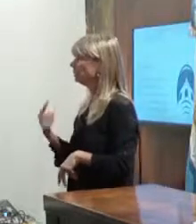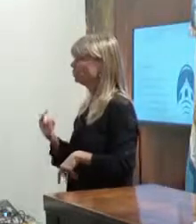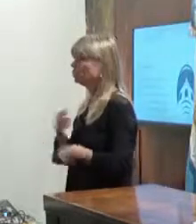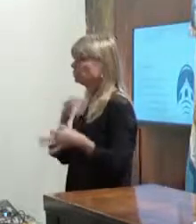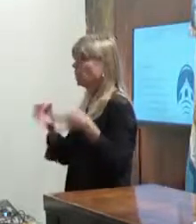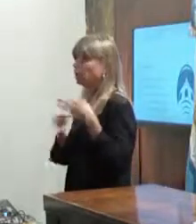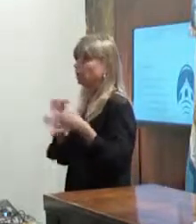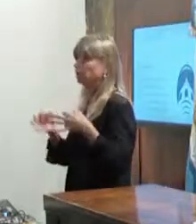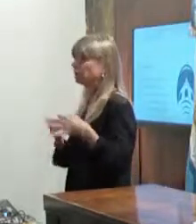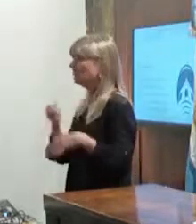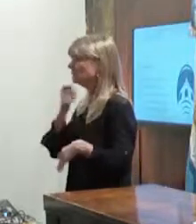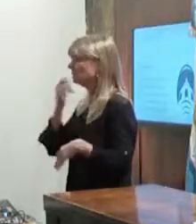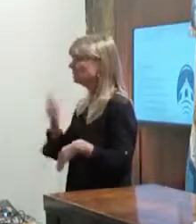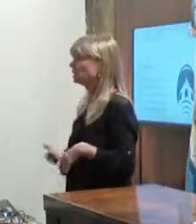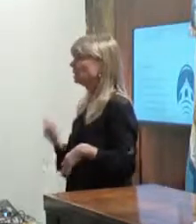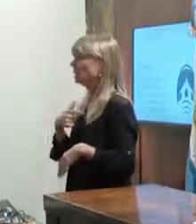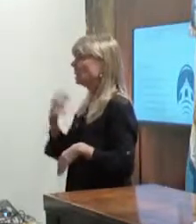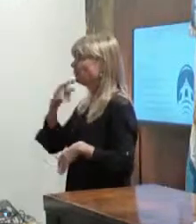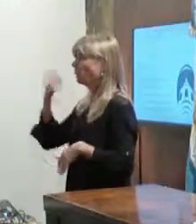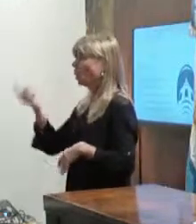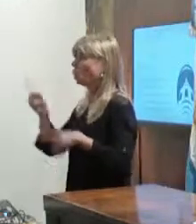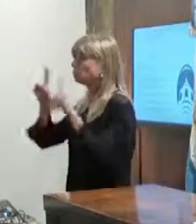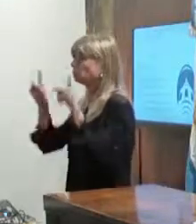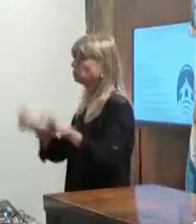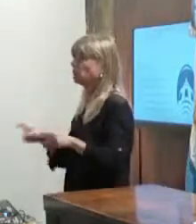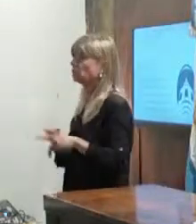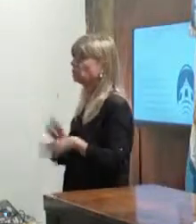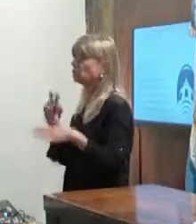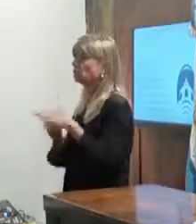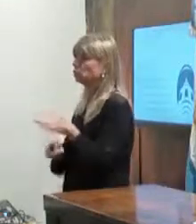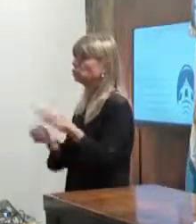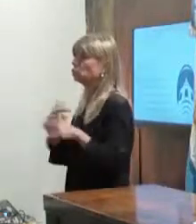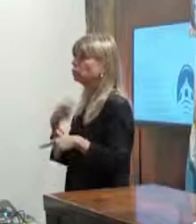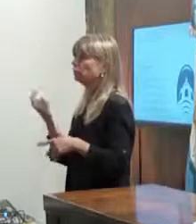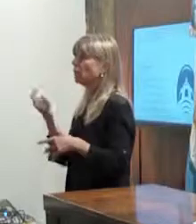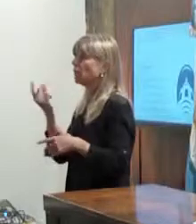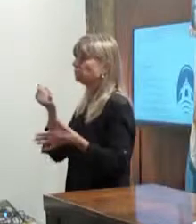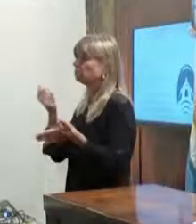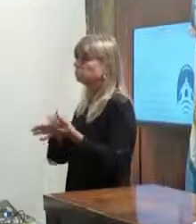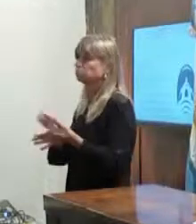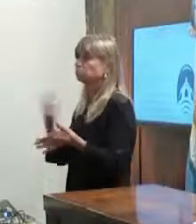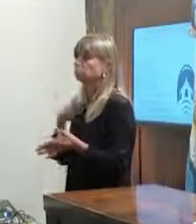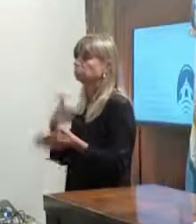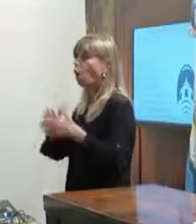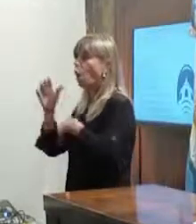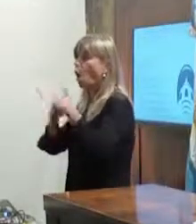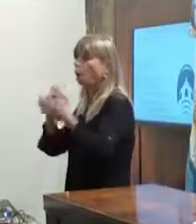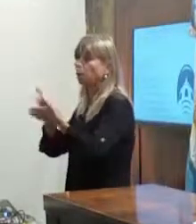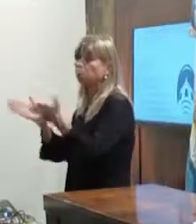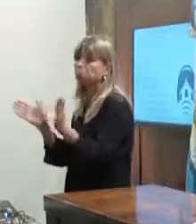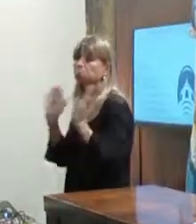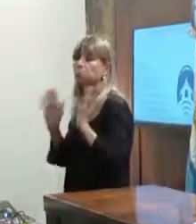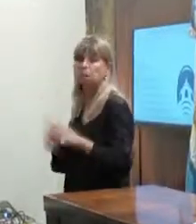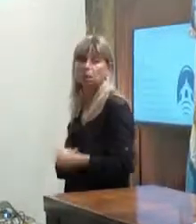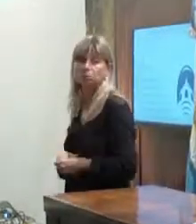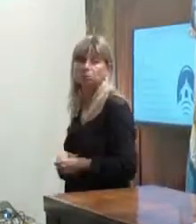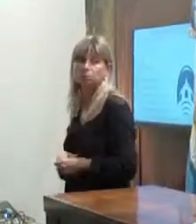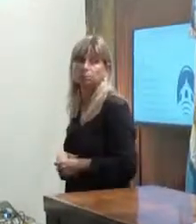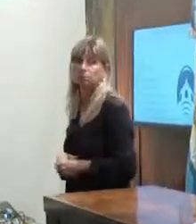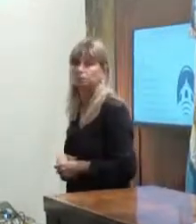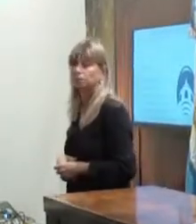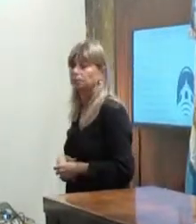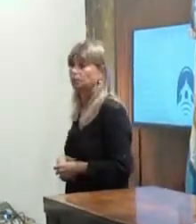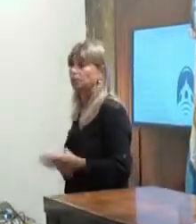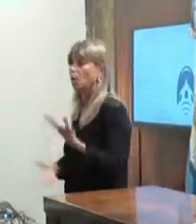charlar. Si tienen preguntas sobre subte, tarifas, obras públicas, les abro la oportunidad